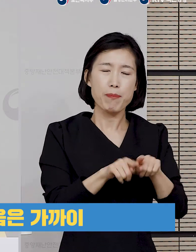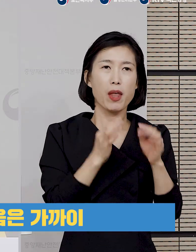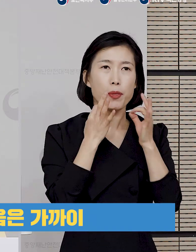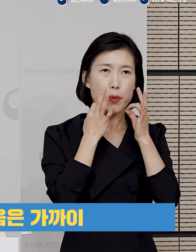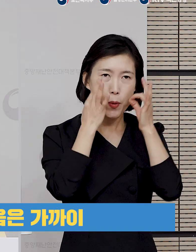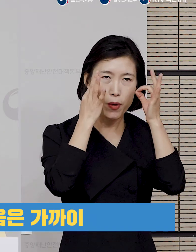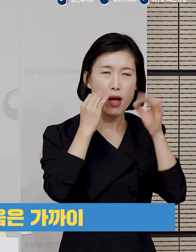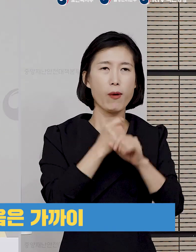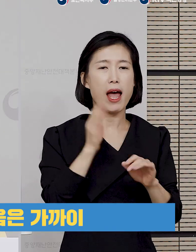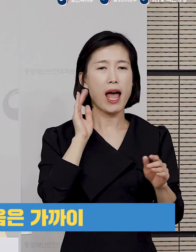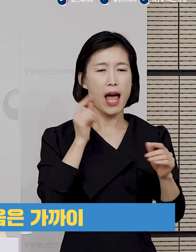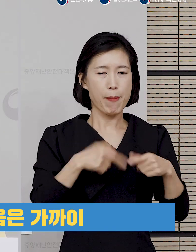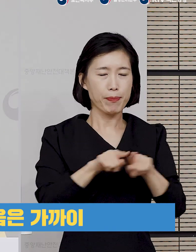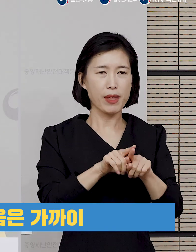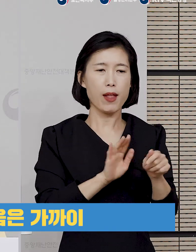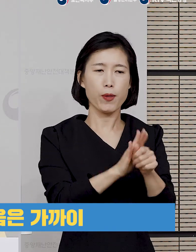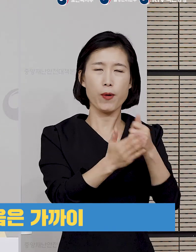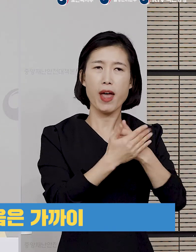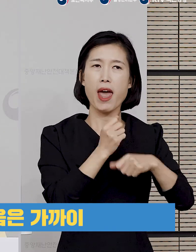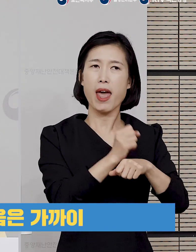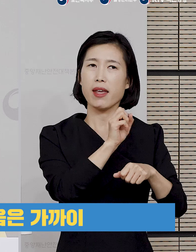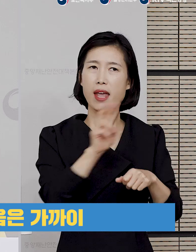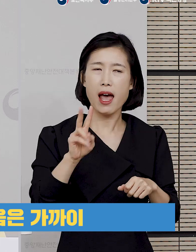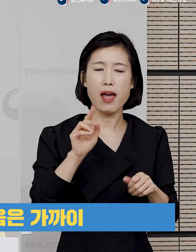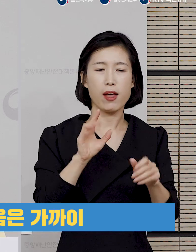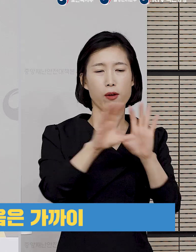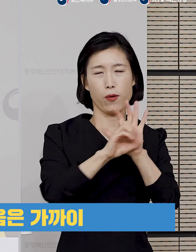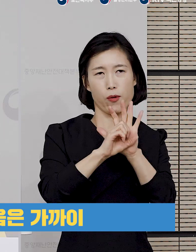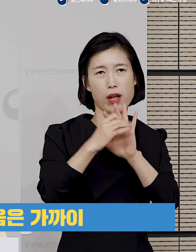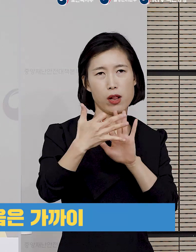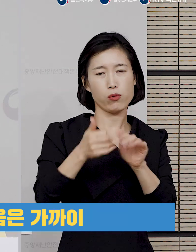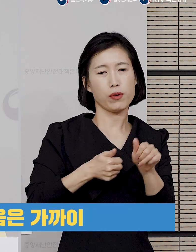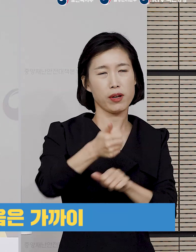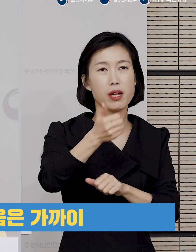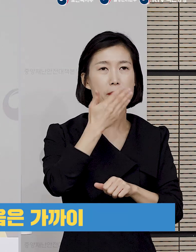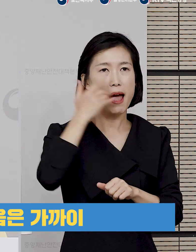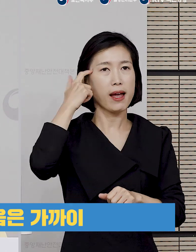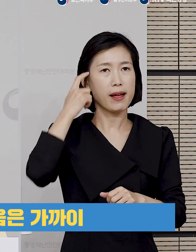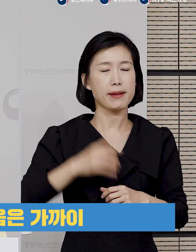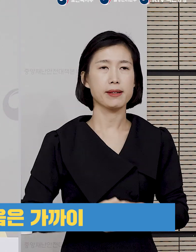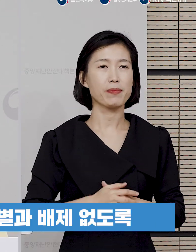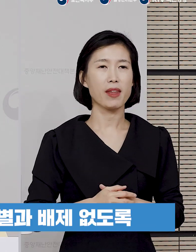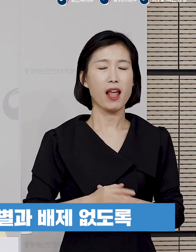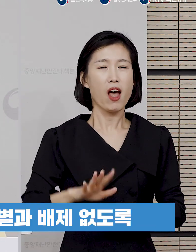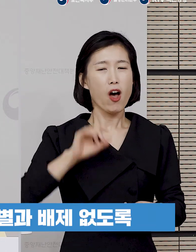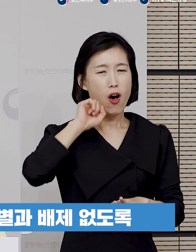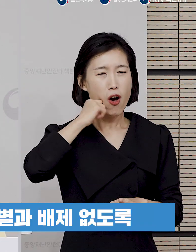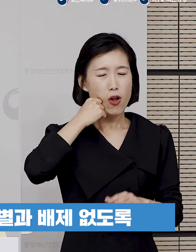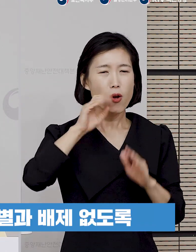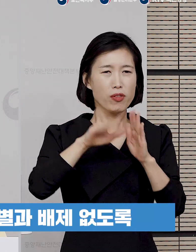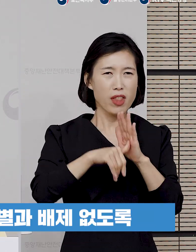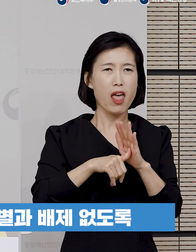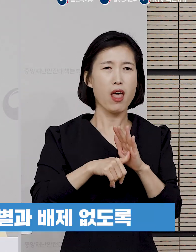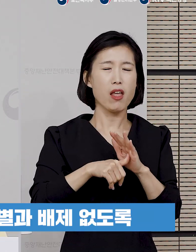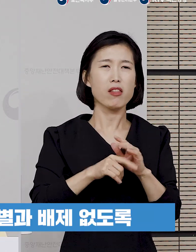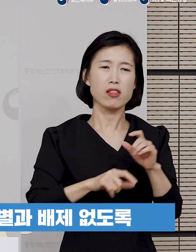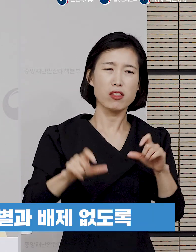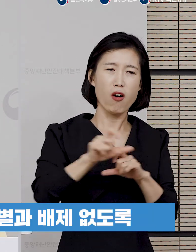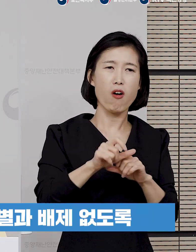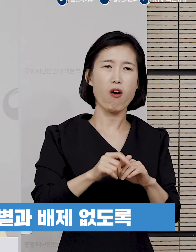함께 노력하고 함께 도와 가야 코로나 1구를 이겨낼 수 있습니다 어려운 시기일수록